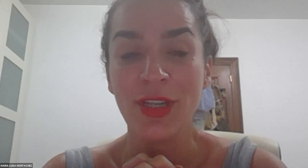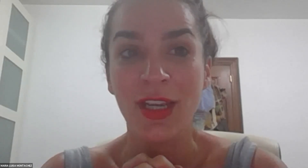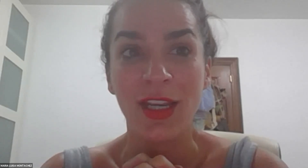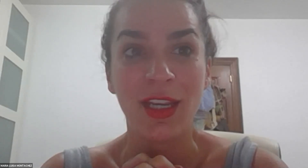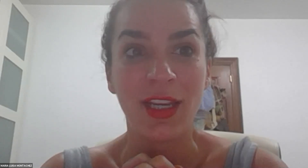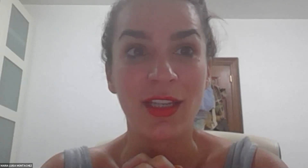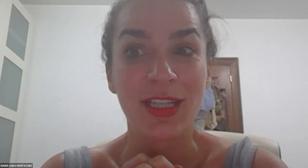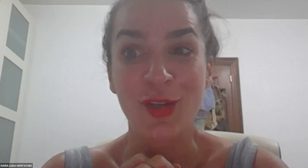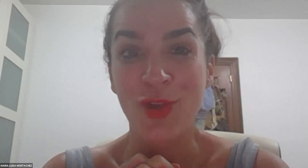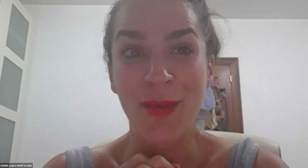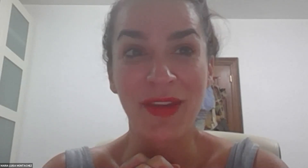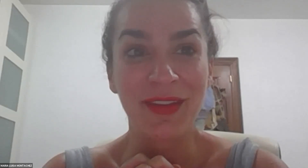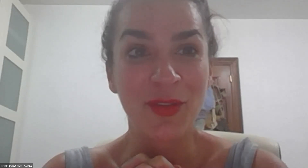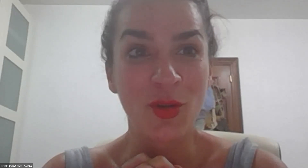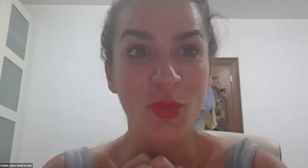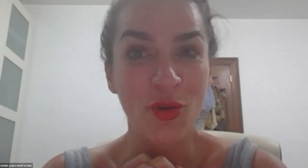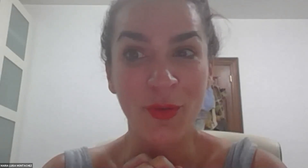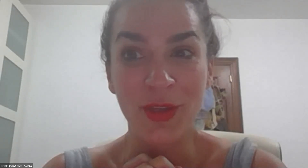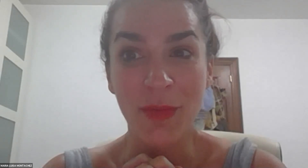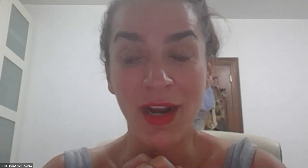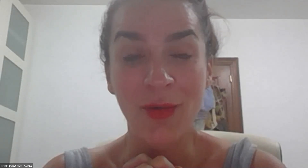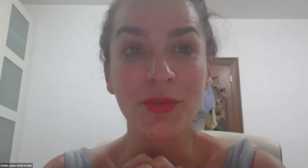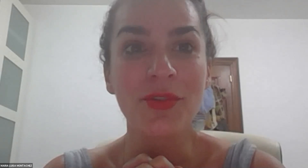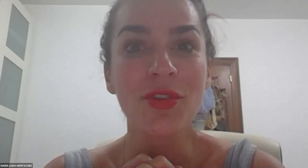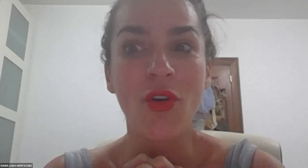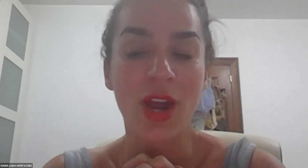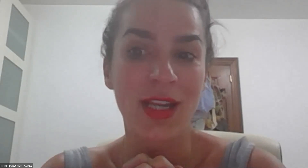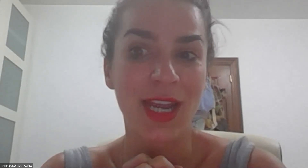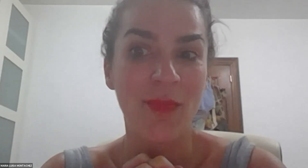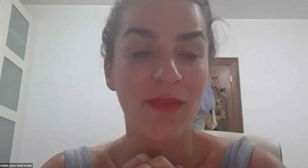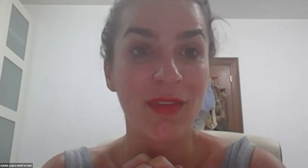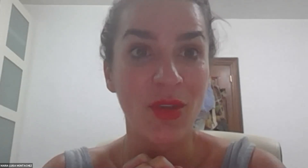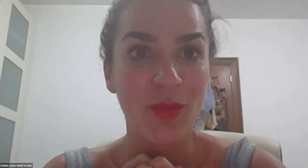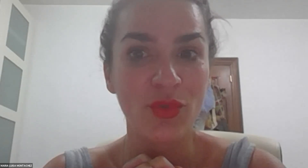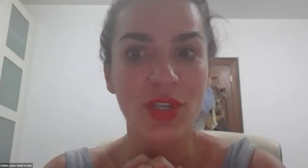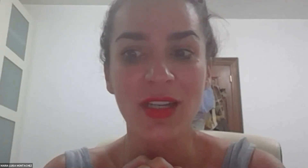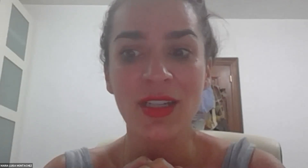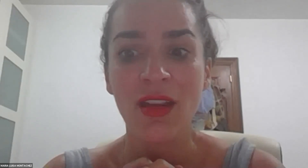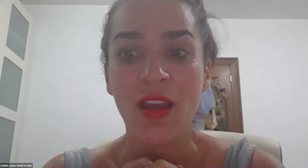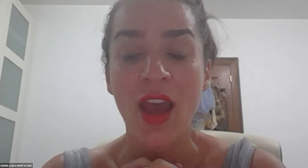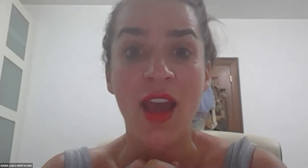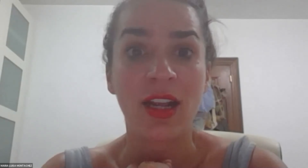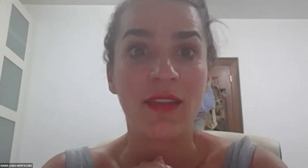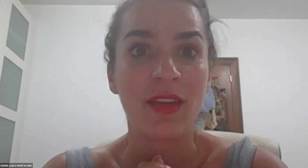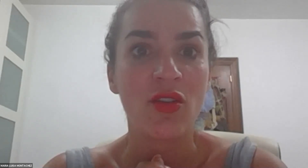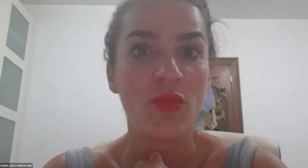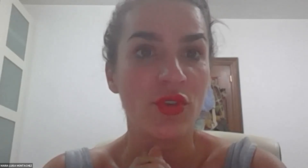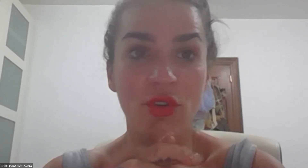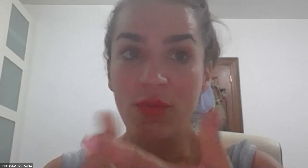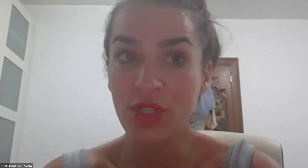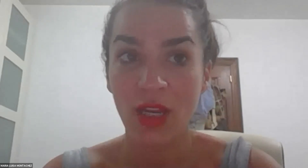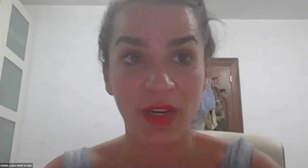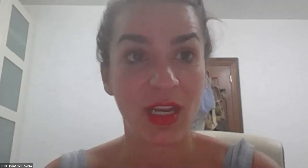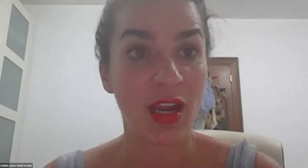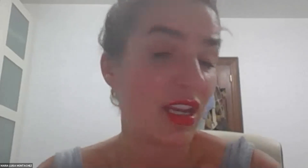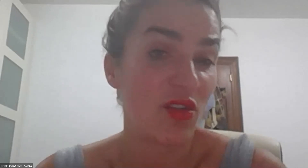viendo. Sé que es una capacitación un poco novedosa para algunos, ojalá sea el principio de muchas. Agradecer, como no,